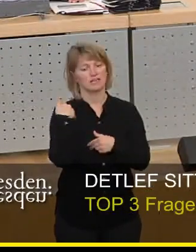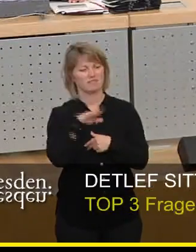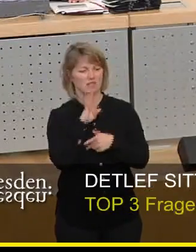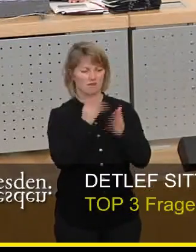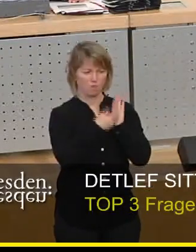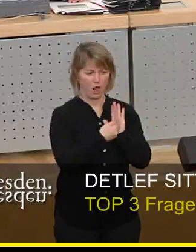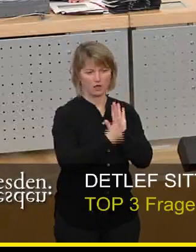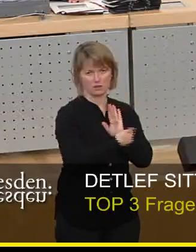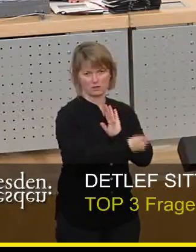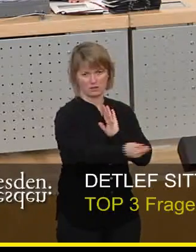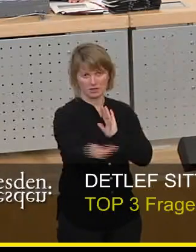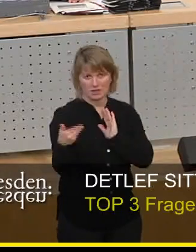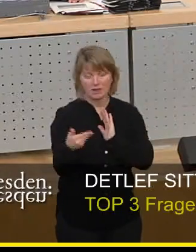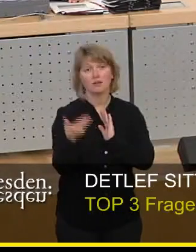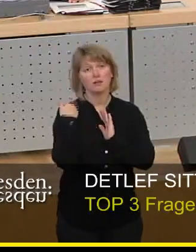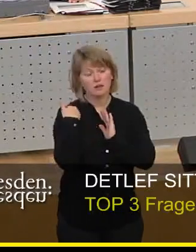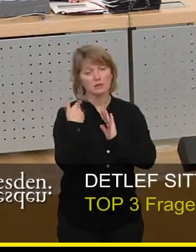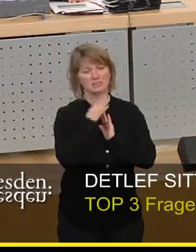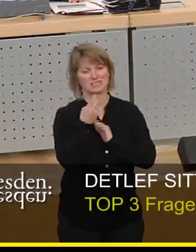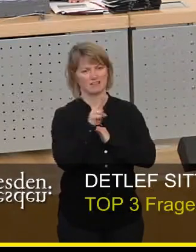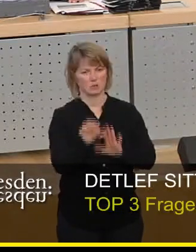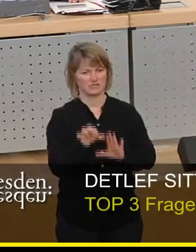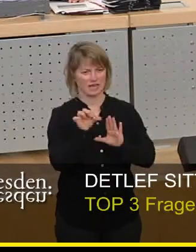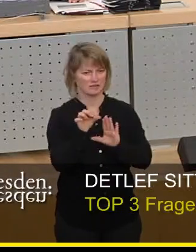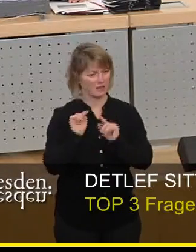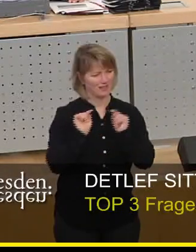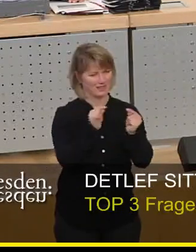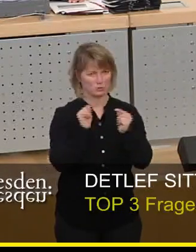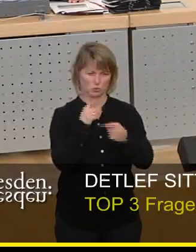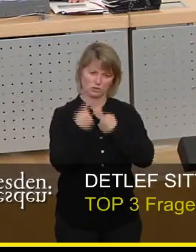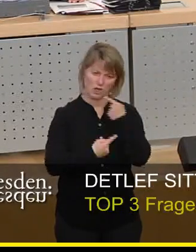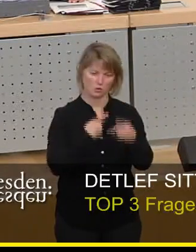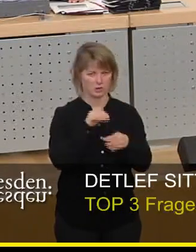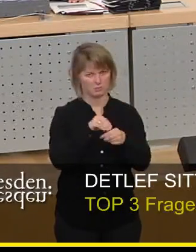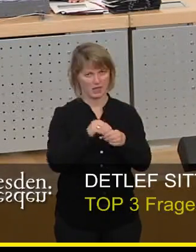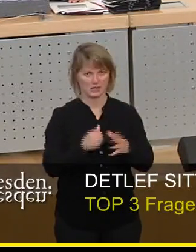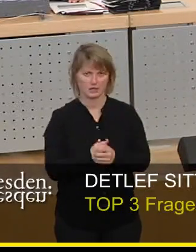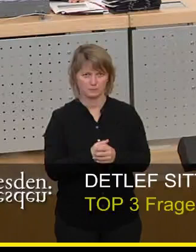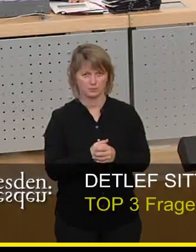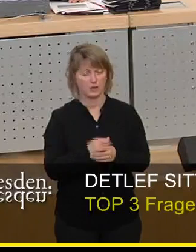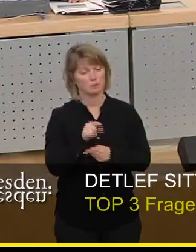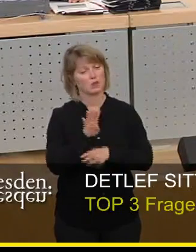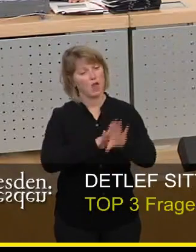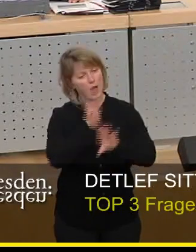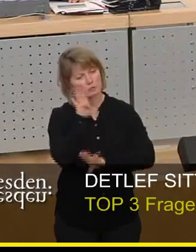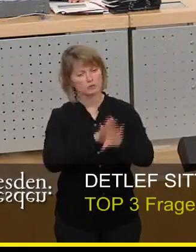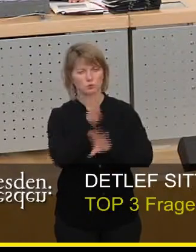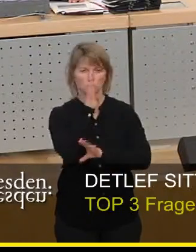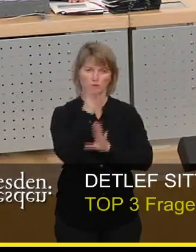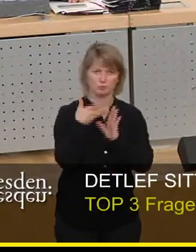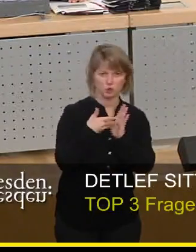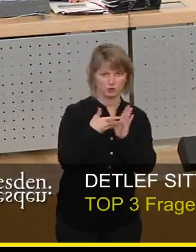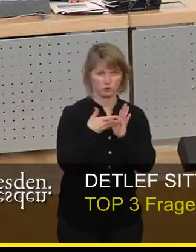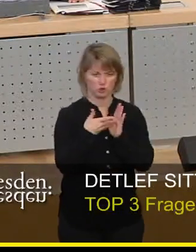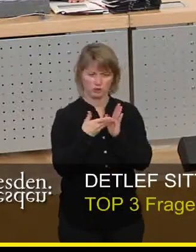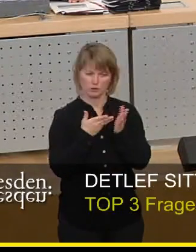Vorlage V1441/16 in den Diskussionsprozess einbezogen. Eine Abstimmung bzw. Prüfung mit der bzw.